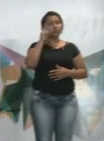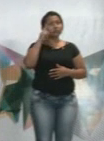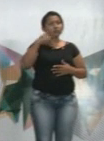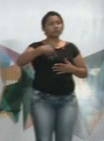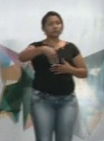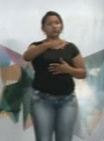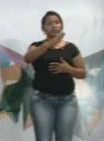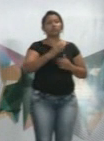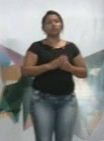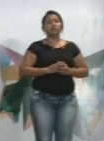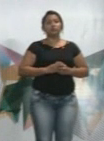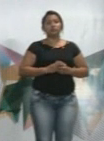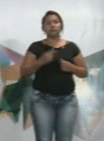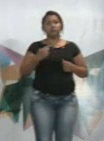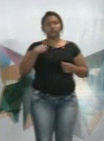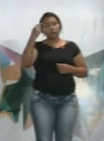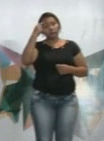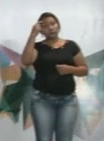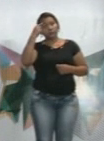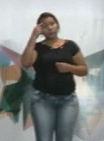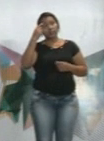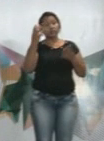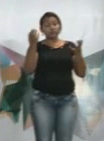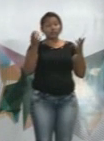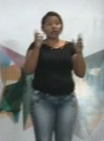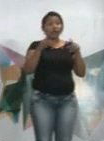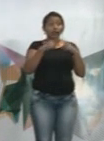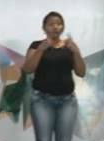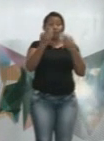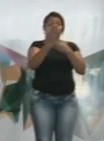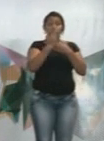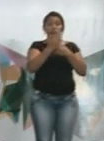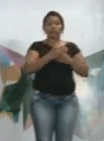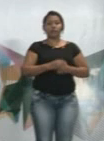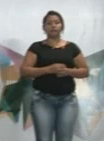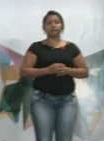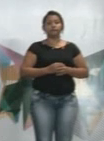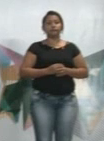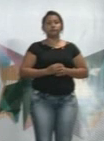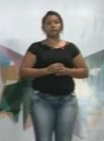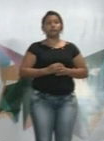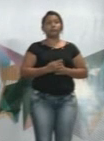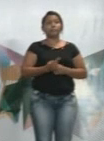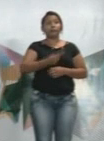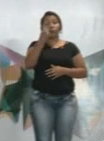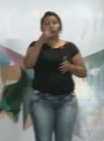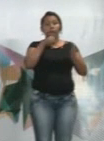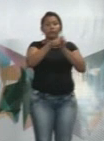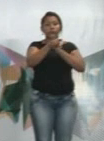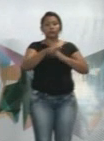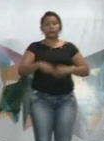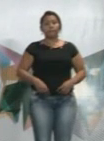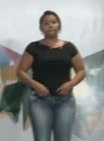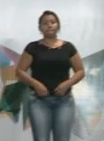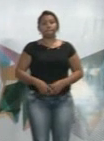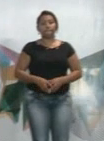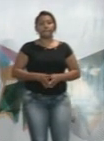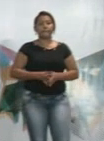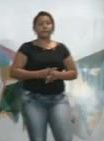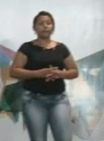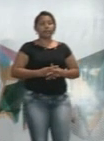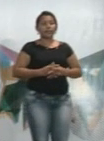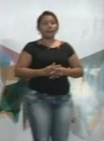pensa por esse ângulo também, que às vezes pode te ajudar. Vamos fazer mais uma, né? Vamos lá. Trabalhar essas